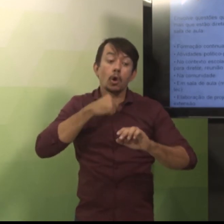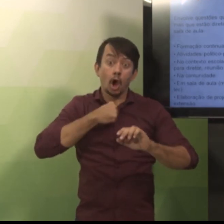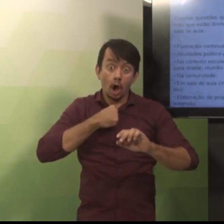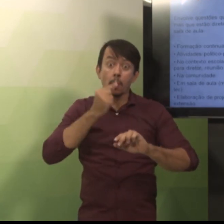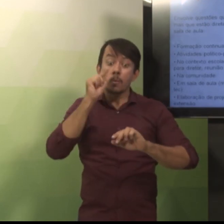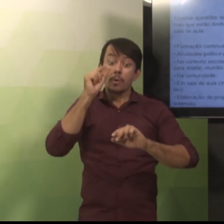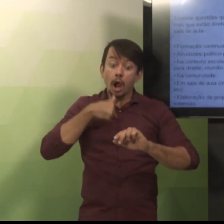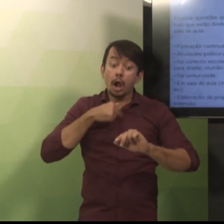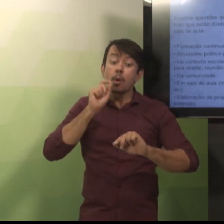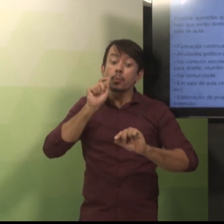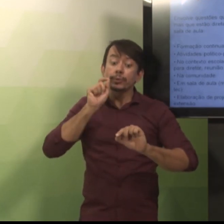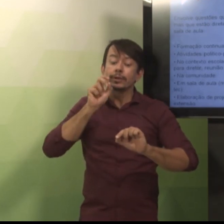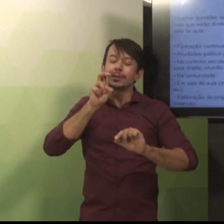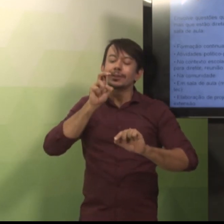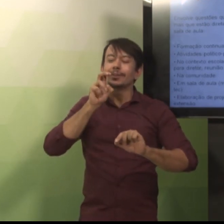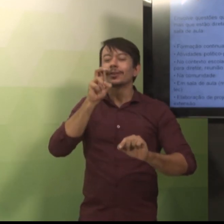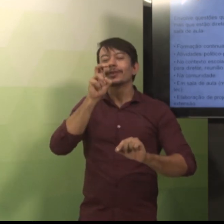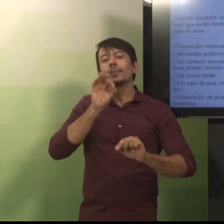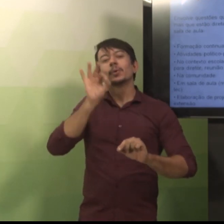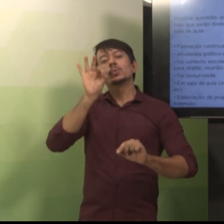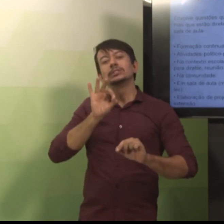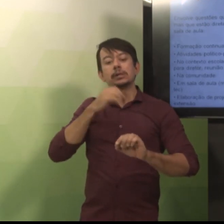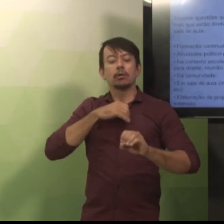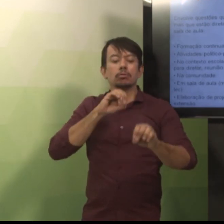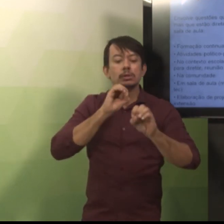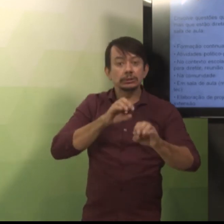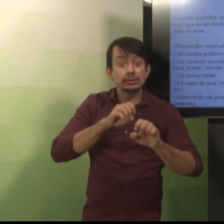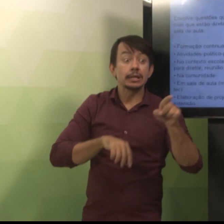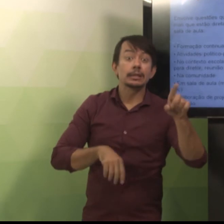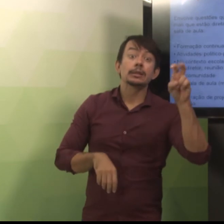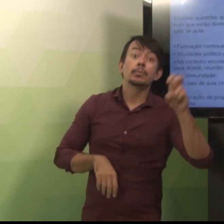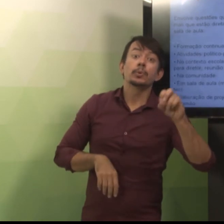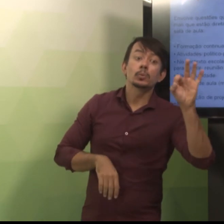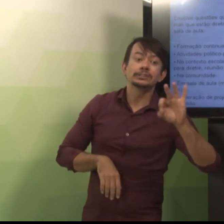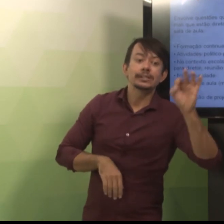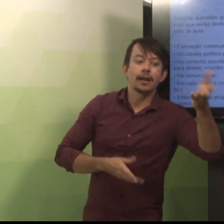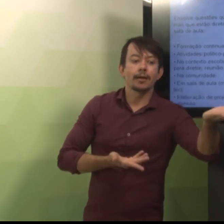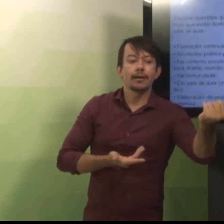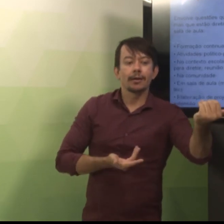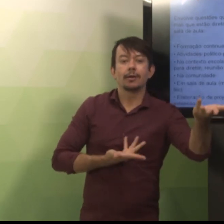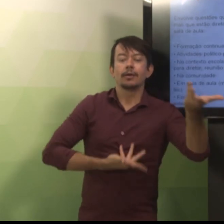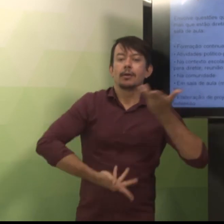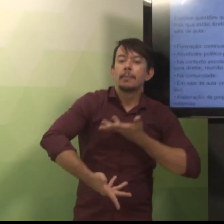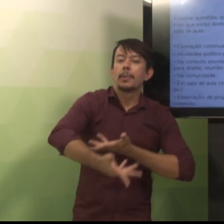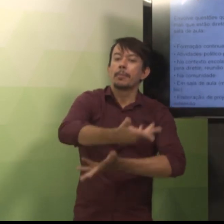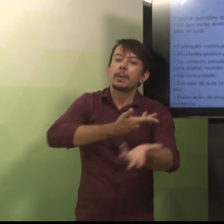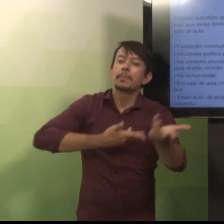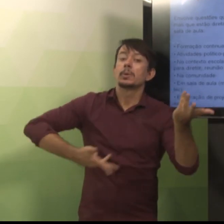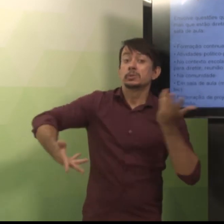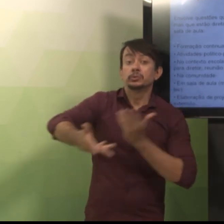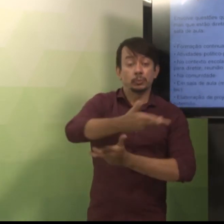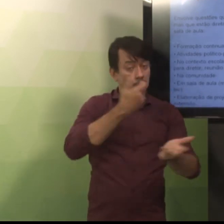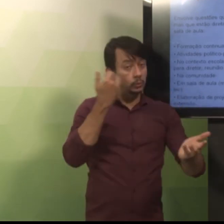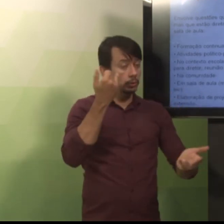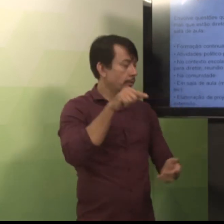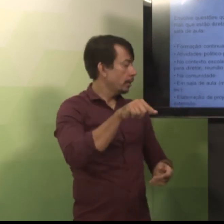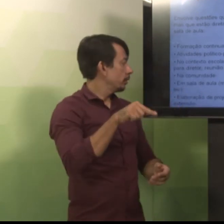Não. Porque no processo de ensino é uma troca, 50% do professor e 50% do aluno. É necessária